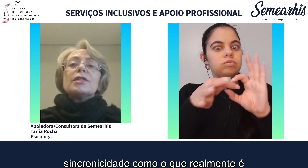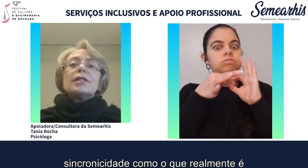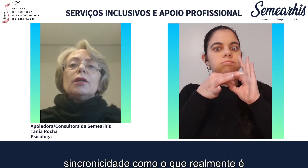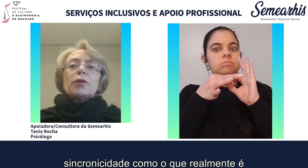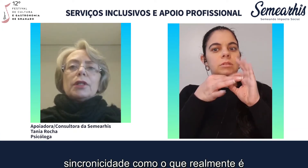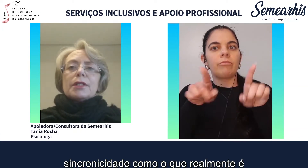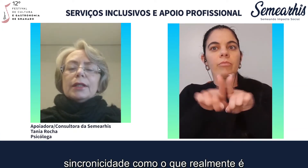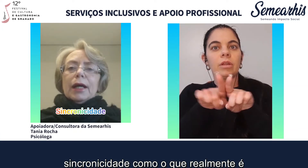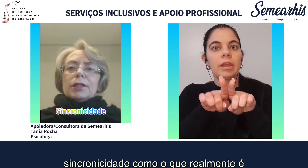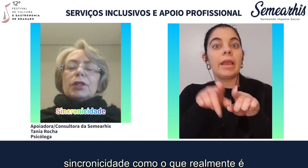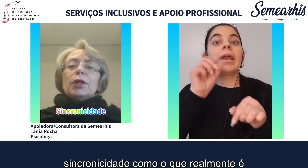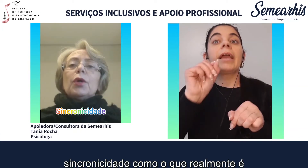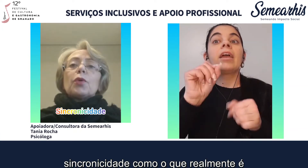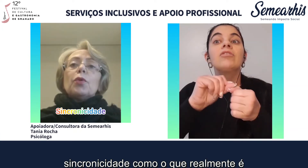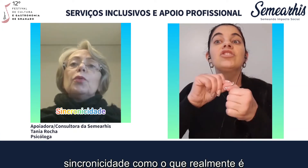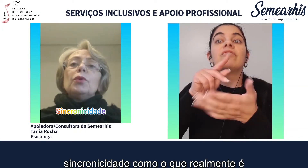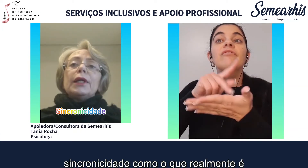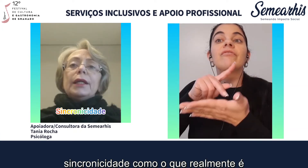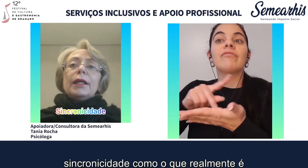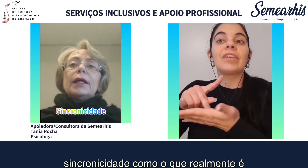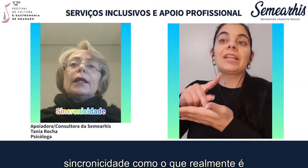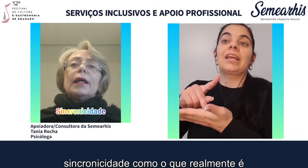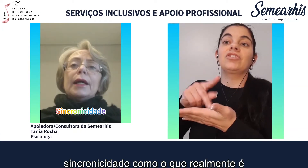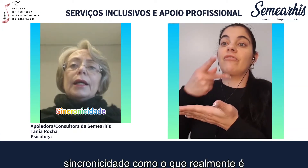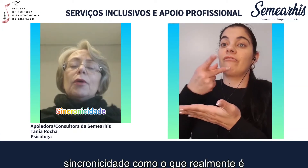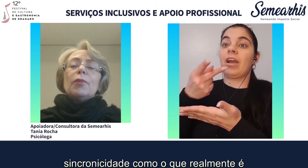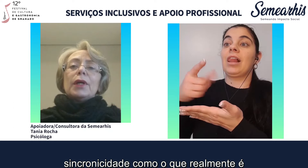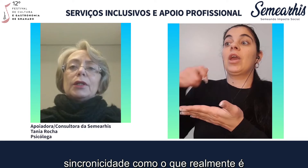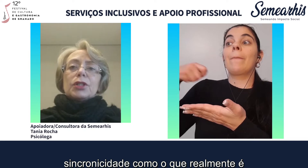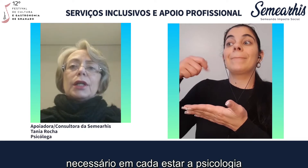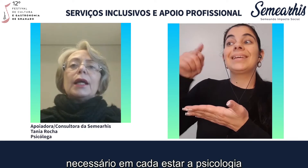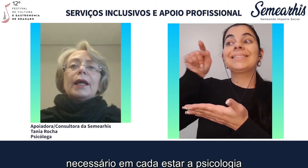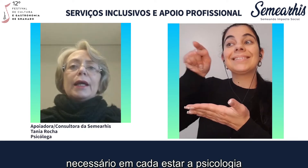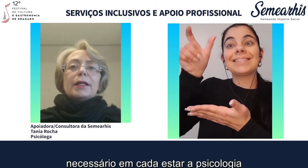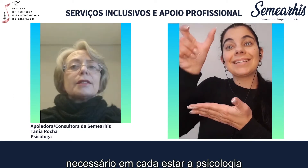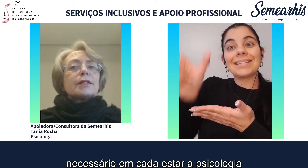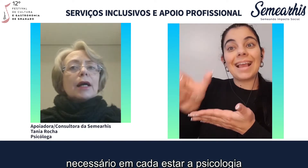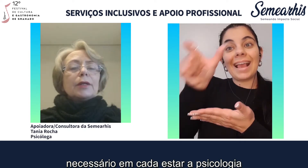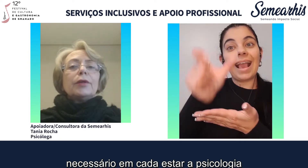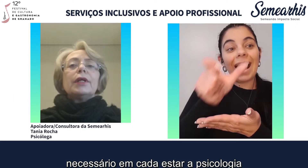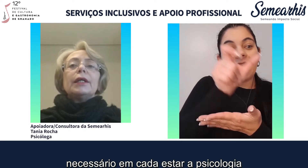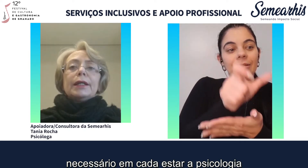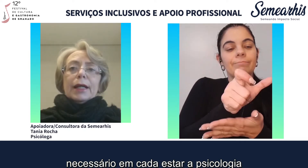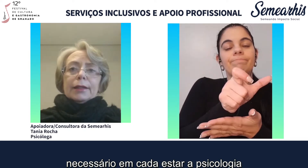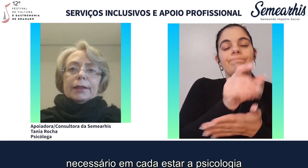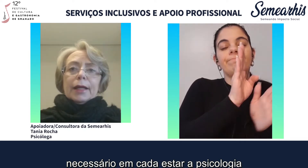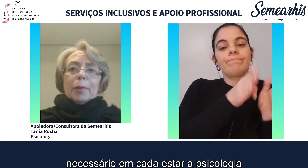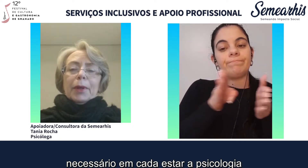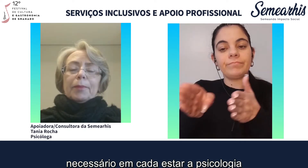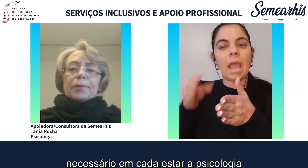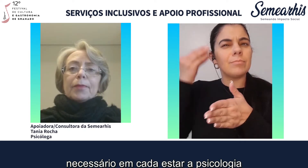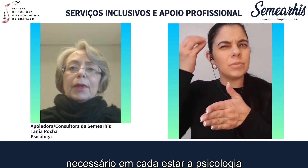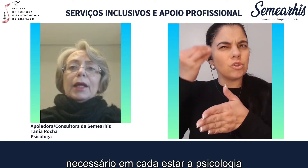constante sincronicidade com o que realmente é necessário em cada